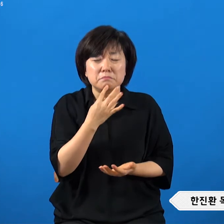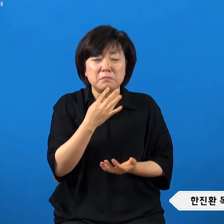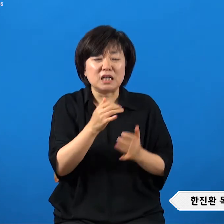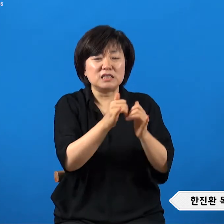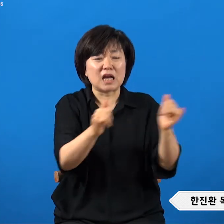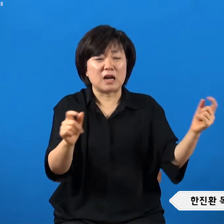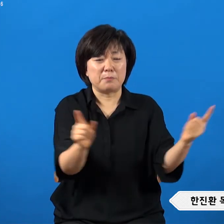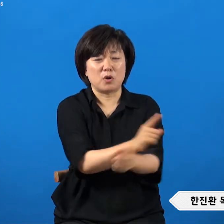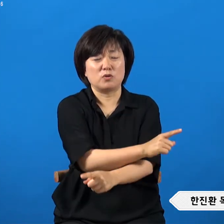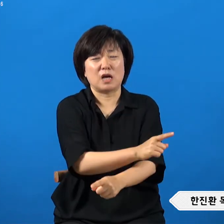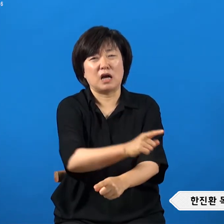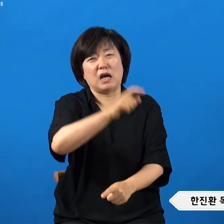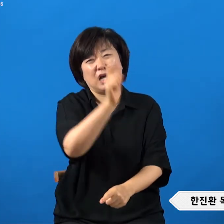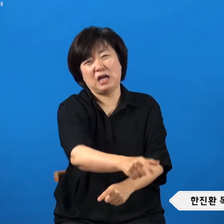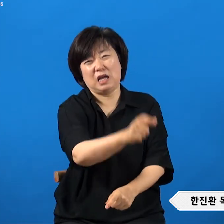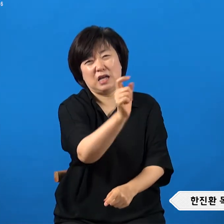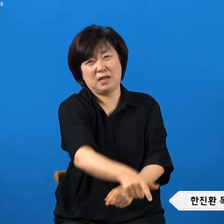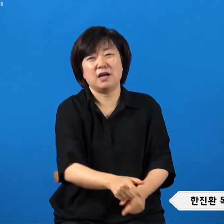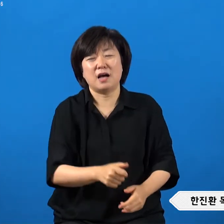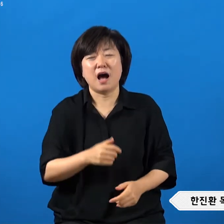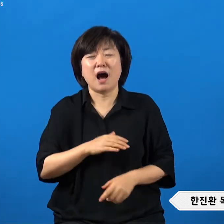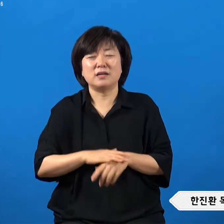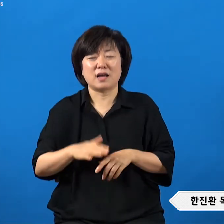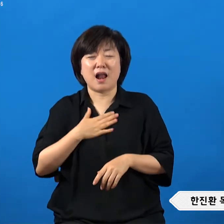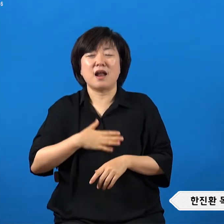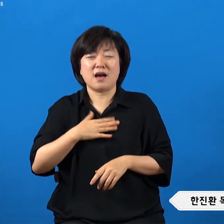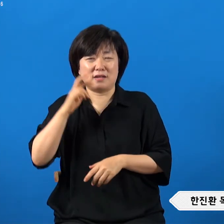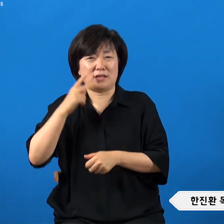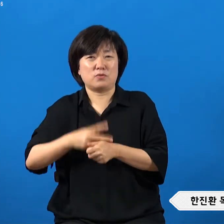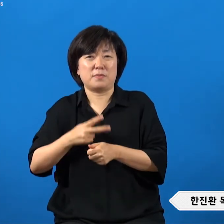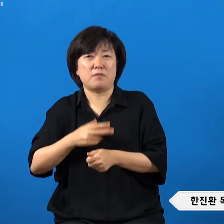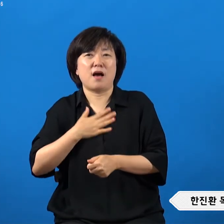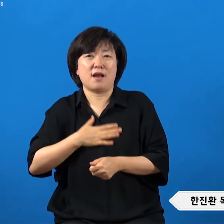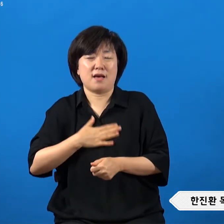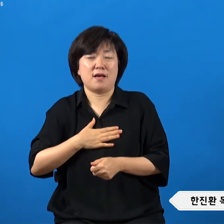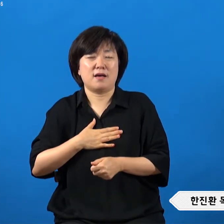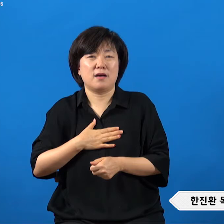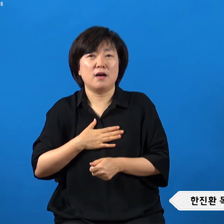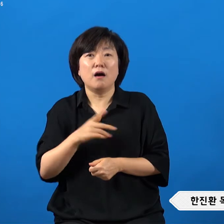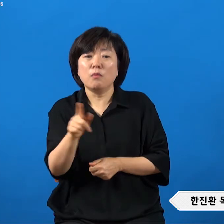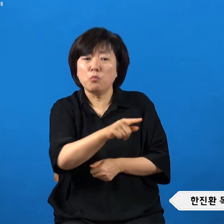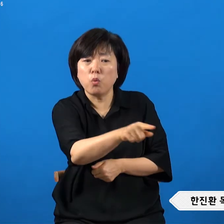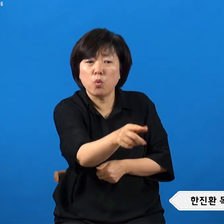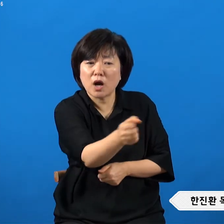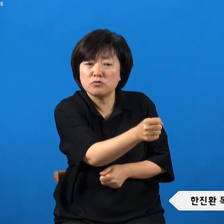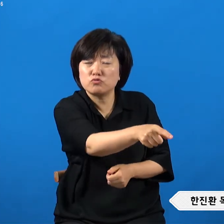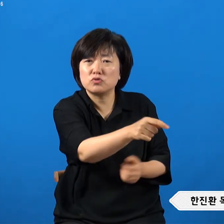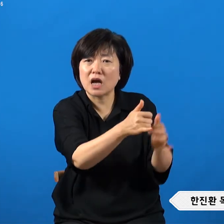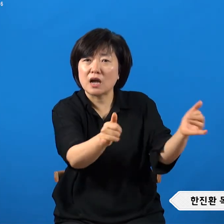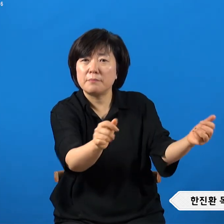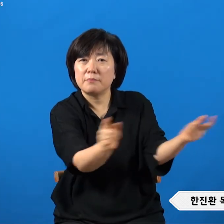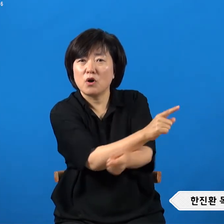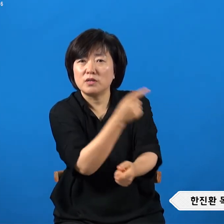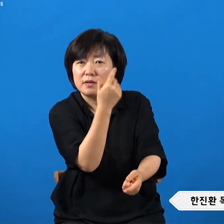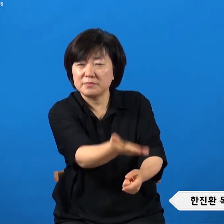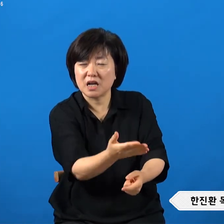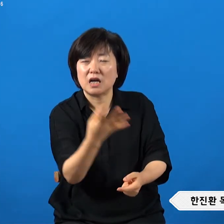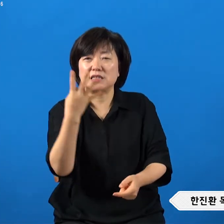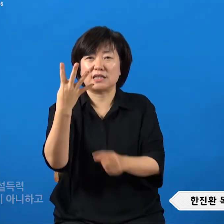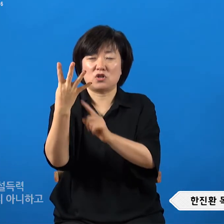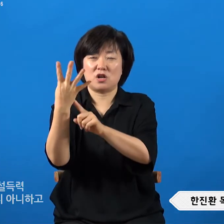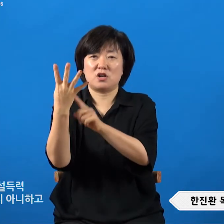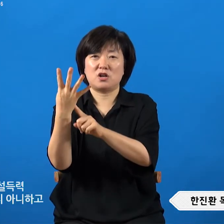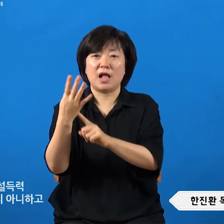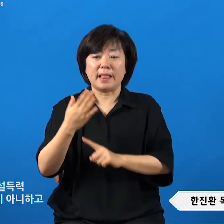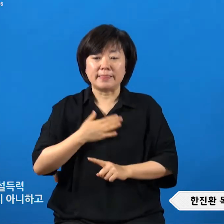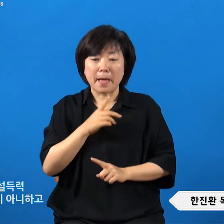사람을 변화시킬 수 있는 것이 아니라는 것을 잘 알기 때문이죠. 그럼 뭐로 변화시킬 수 있습니까? 4절부터